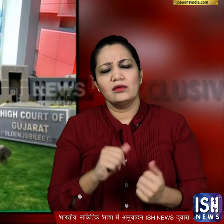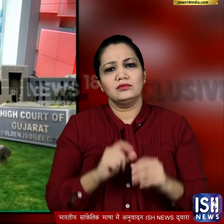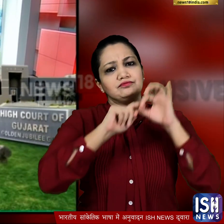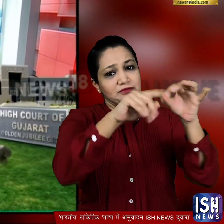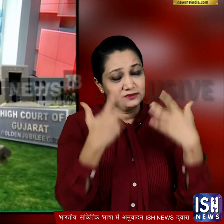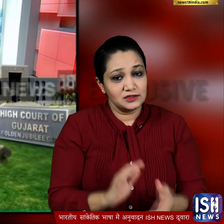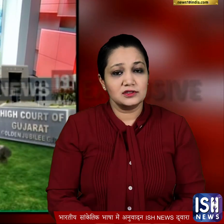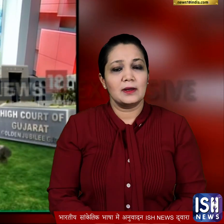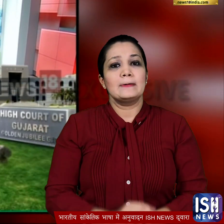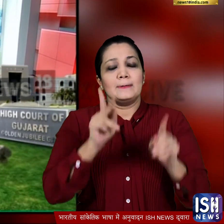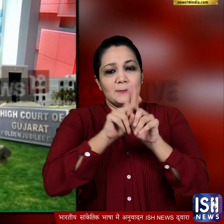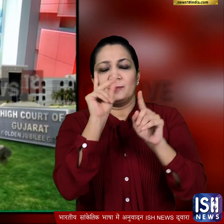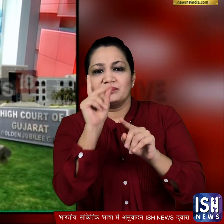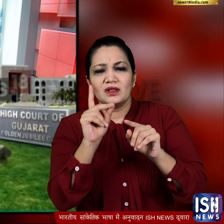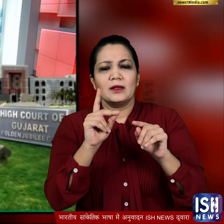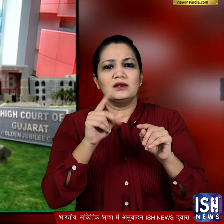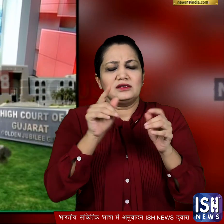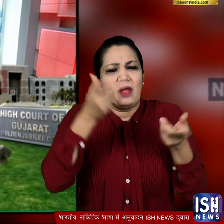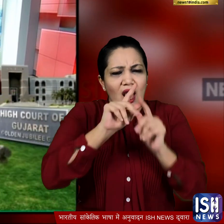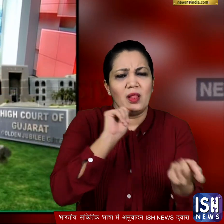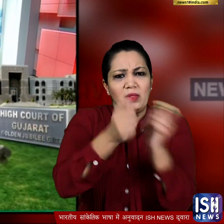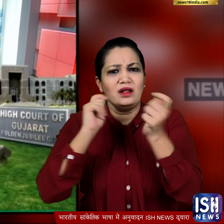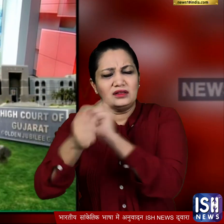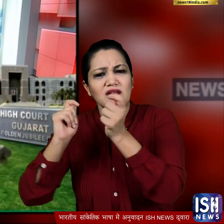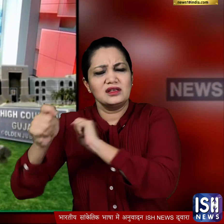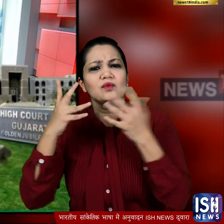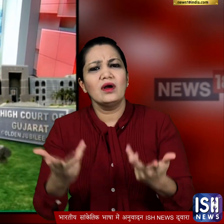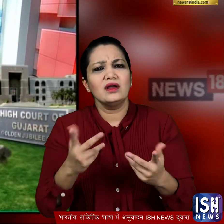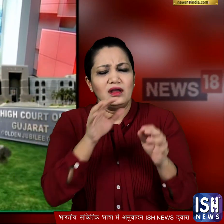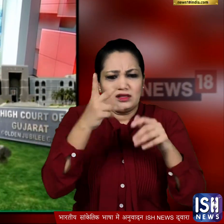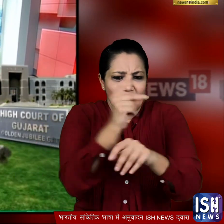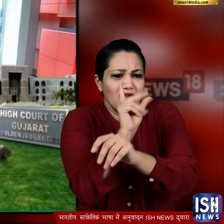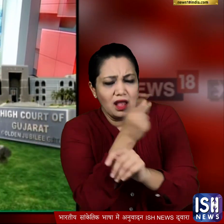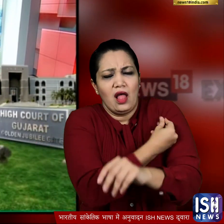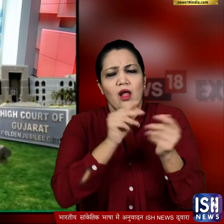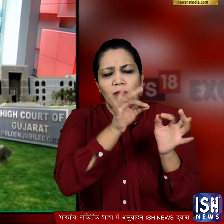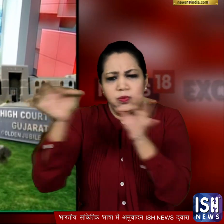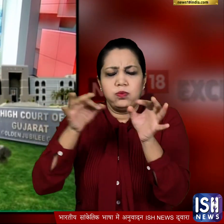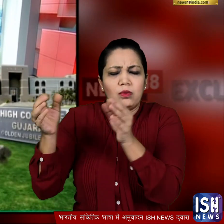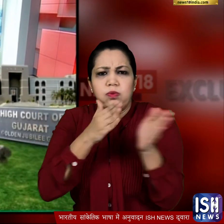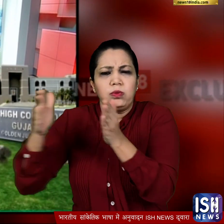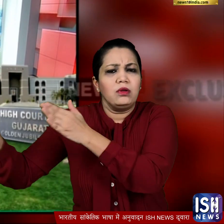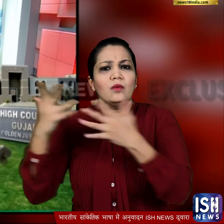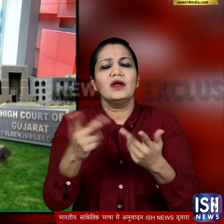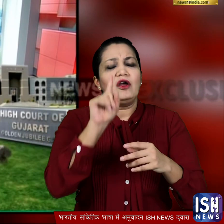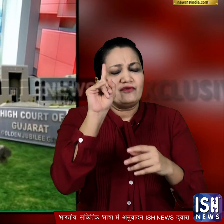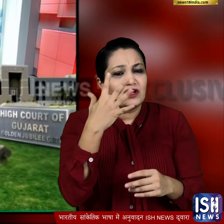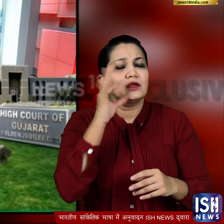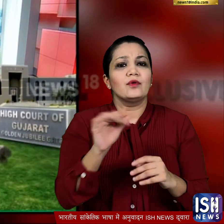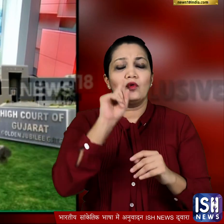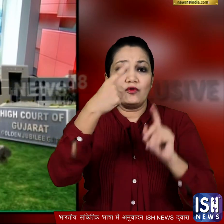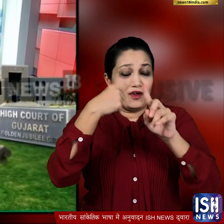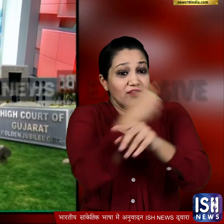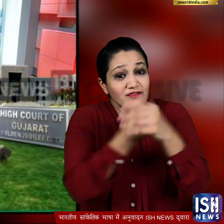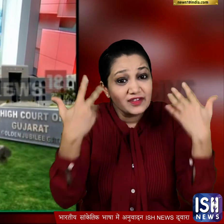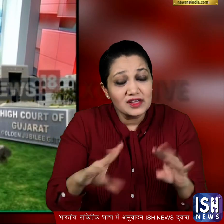हो रही। यही नहीं, कोर्ट ने दूसरी डोज का समय बार बार बदले जाने पर भी सवाल उठाए और निर्देश दिया कि सरकार उन लोगों को प्राथमिकता दे